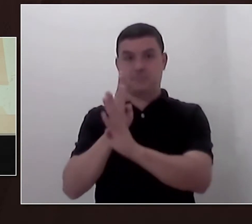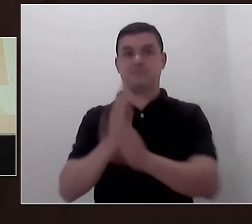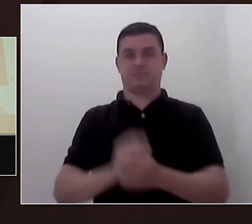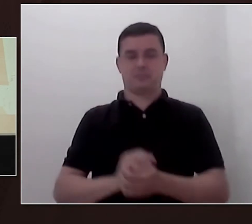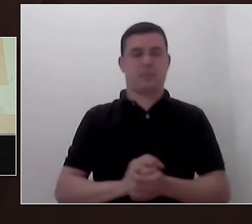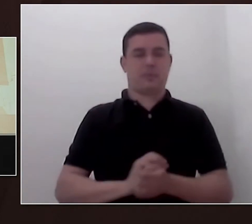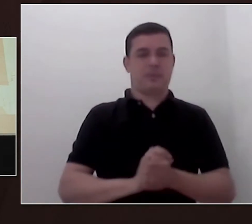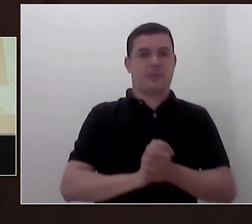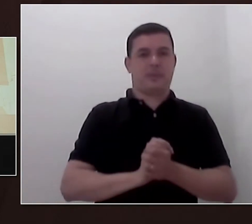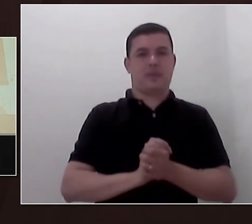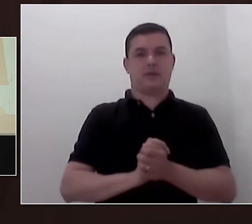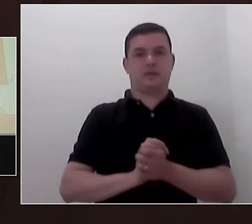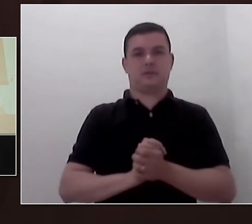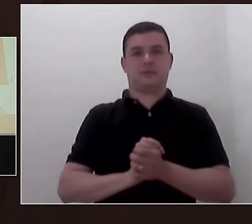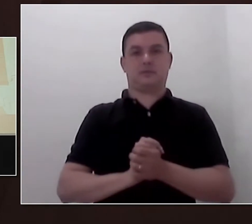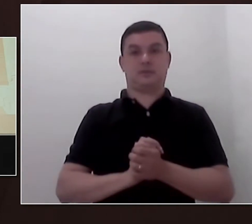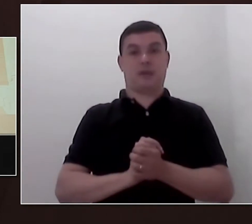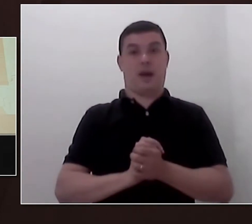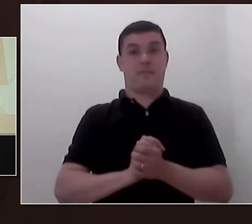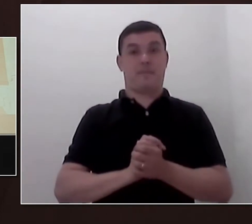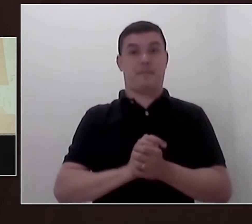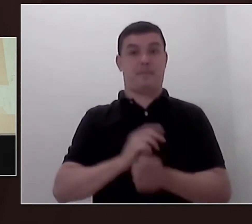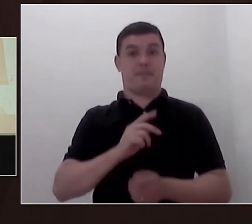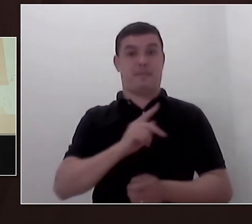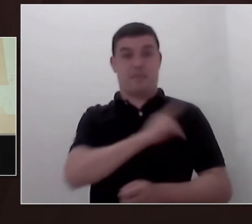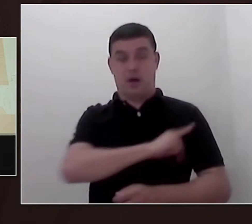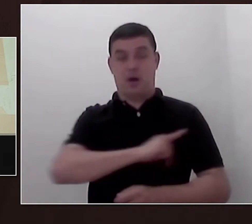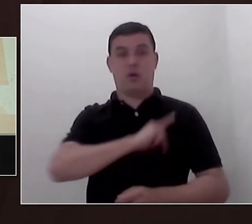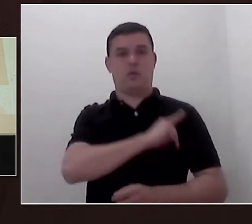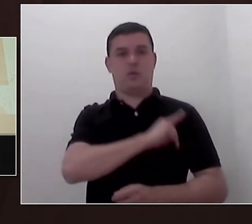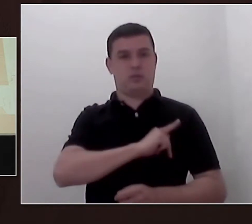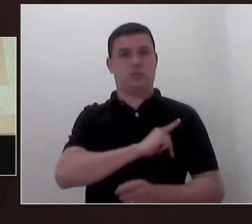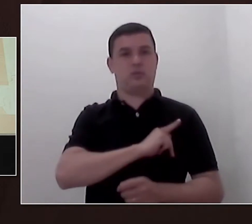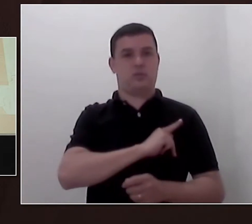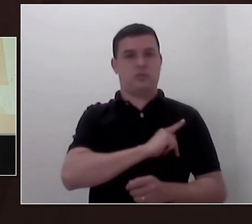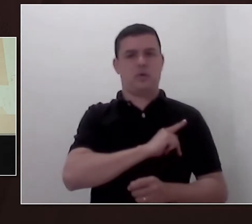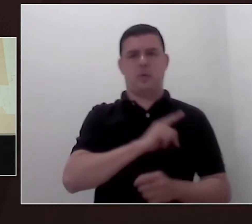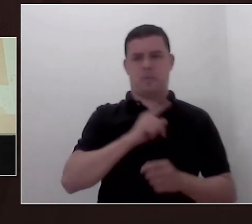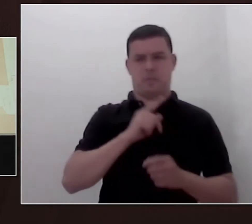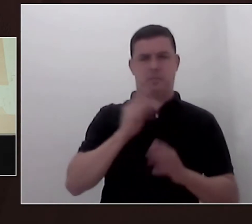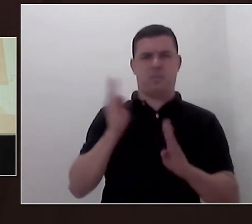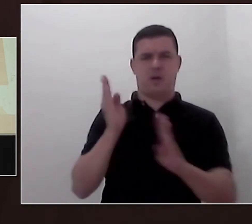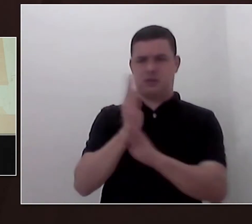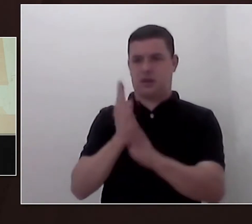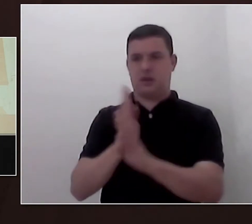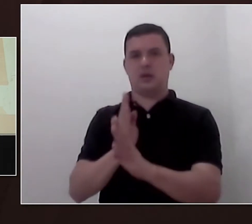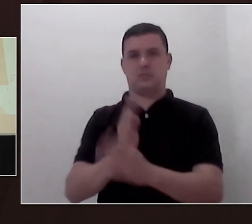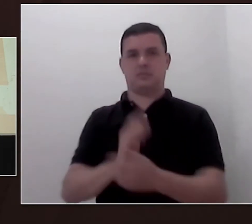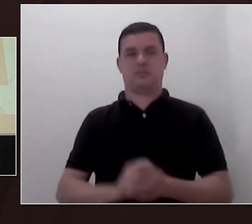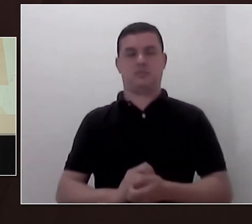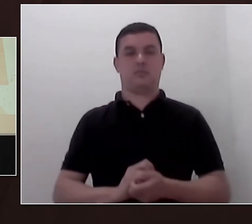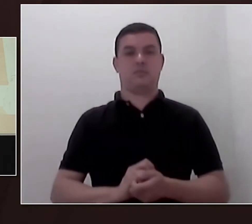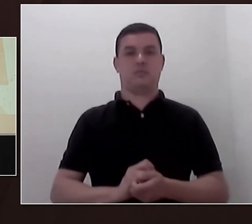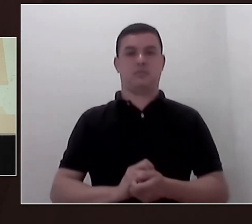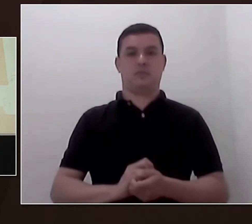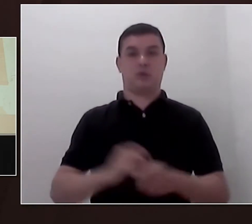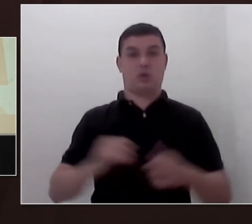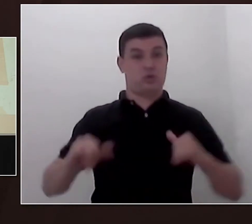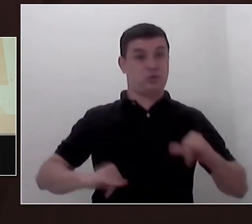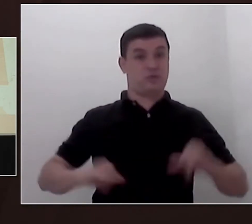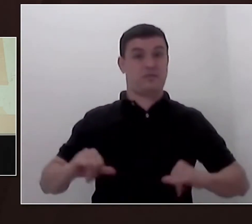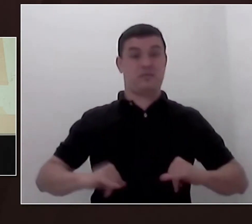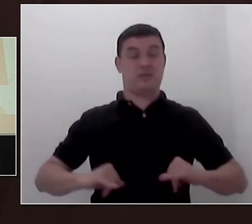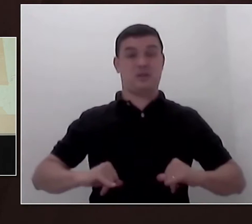perseguiram violentamente a Paulo e também todos os apóstolos. Mas eles sofreram muito dos judeus